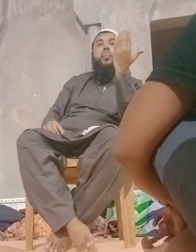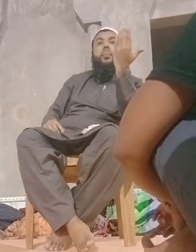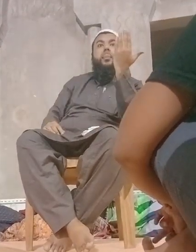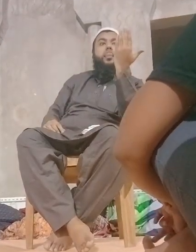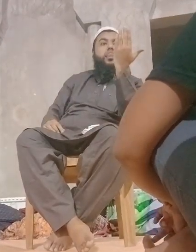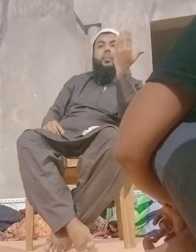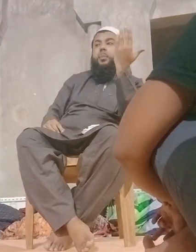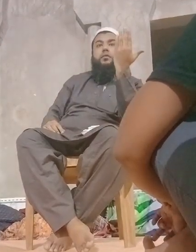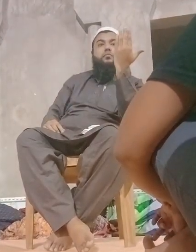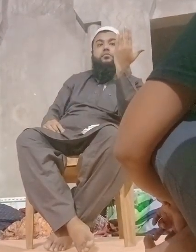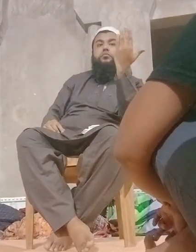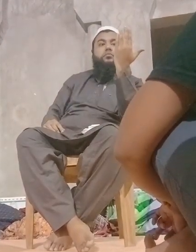বলুন তার মৃত্যু কেমন অবস্থায় হলো?